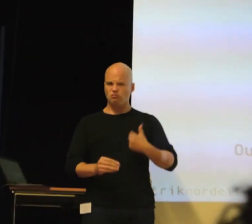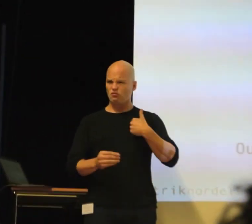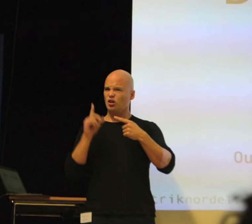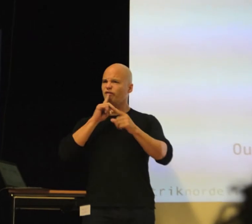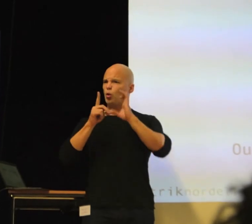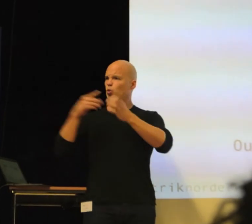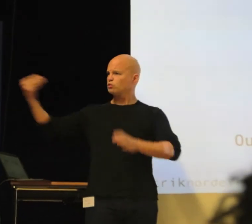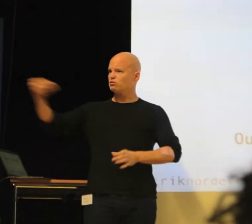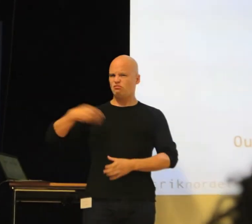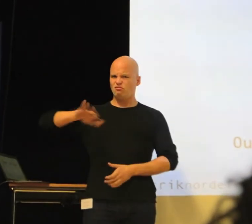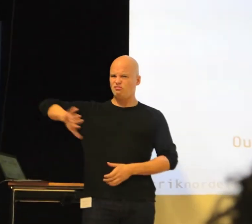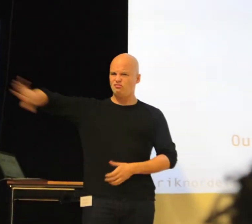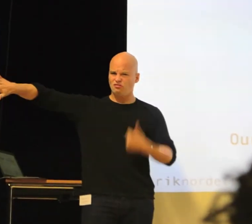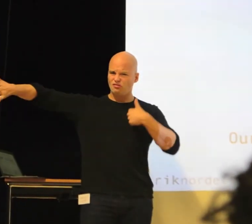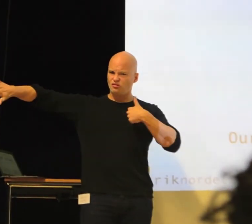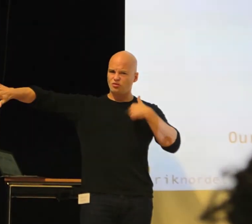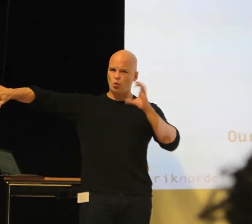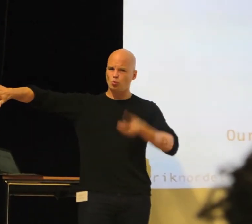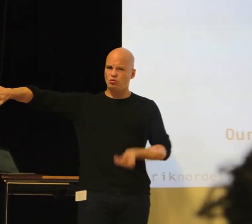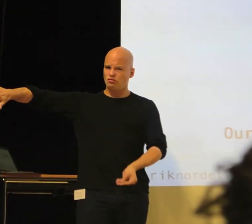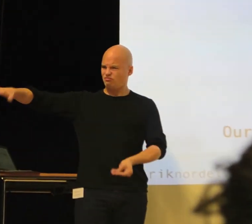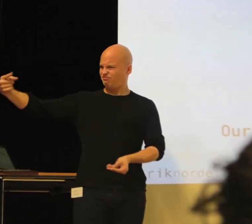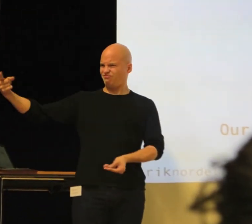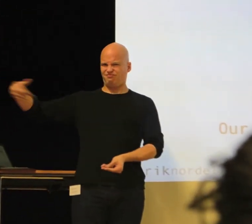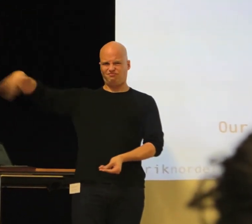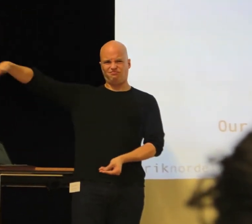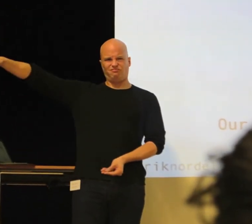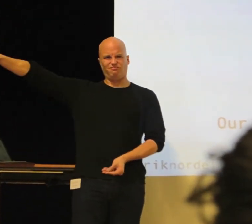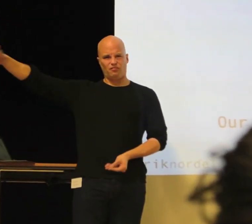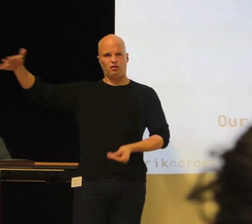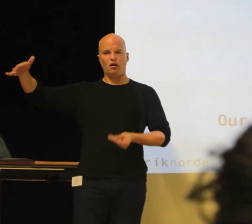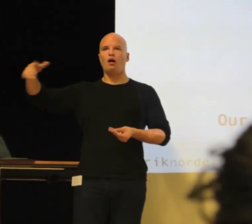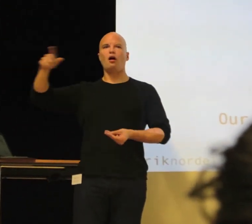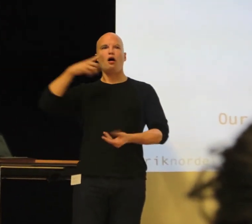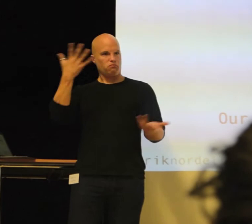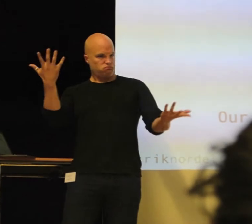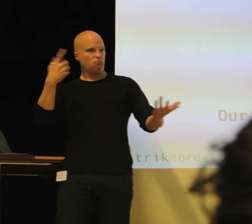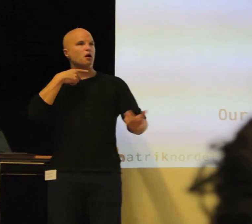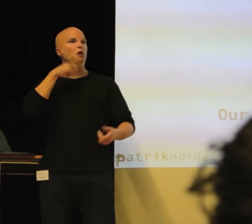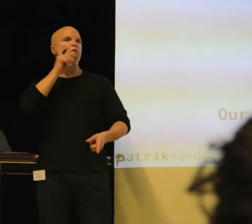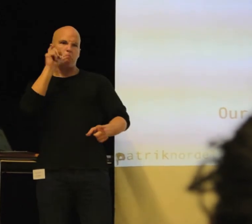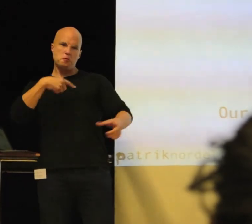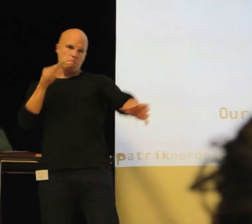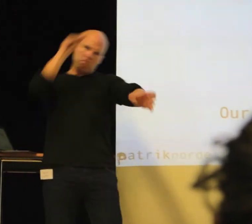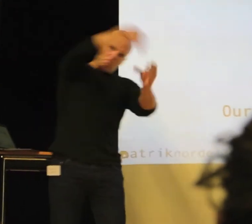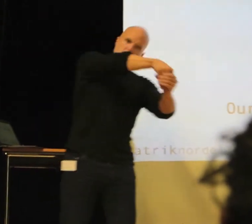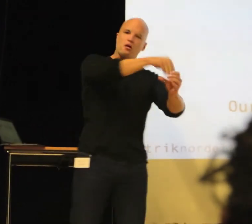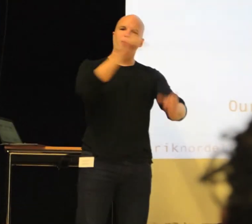som majoriteten ikke må være en del af? Hvis man føder et barn, og så tænker man, jamen det